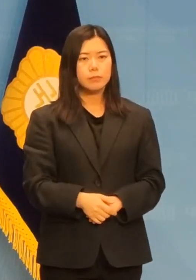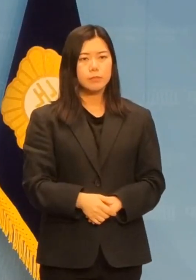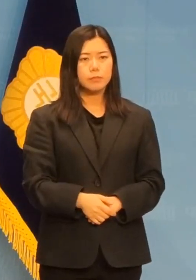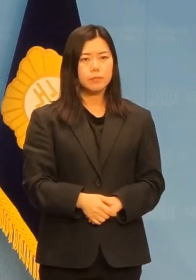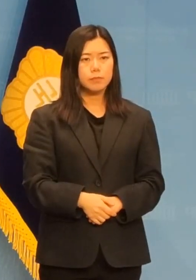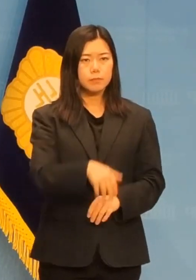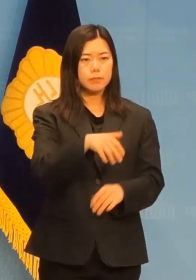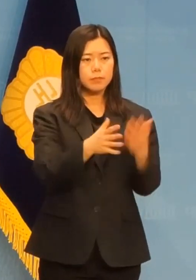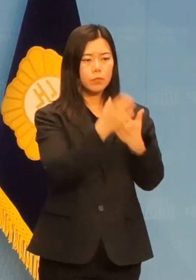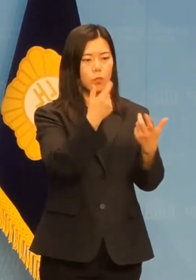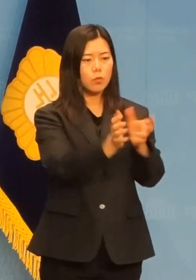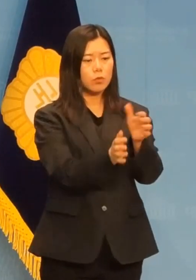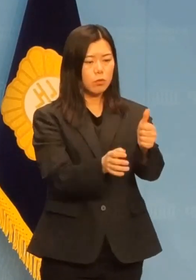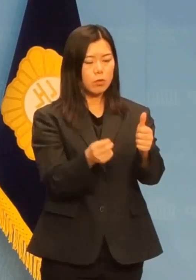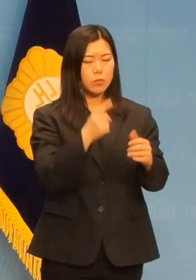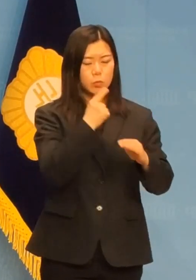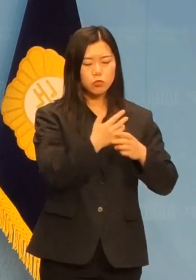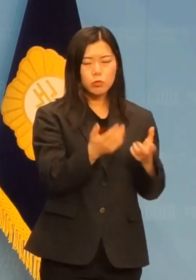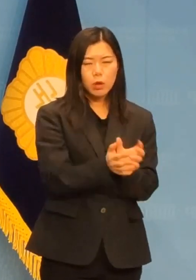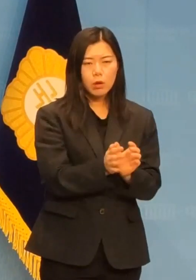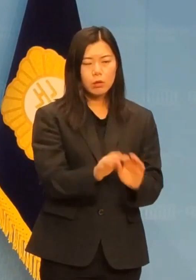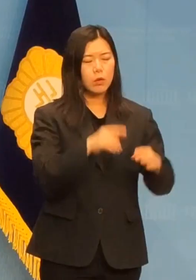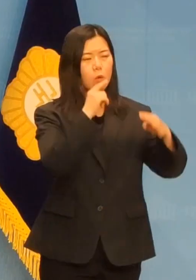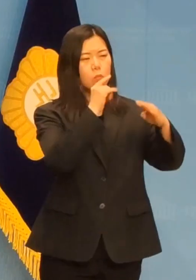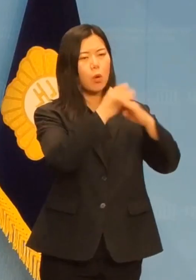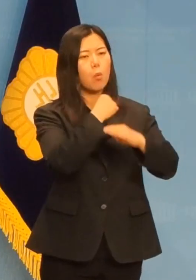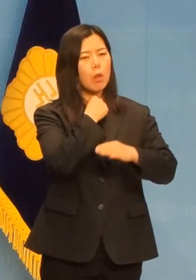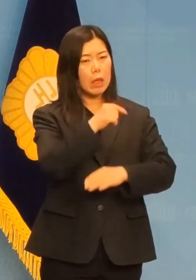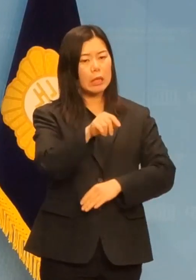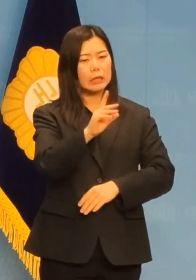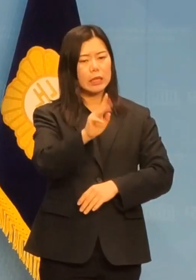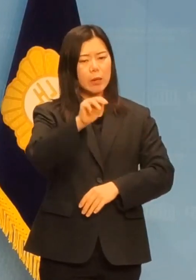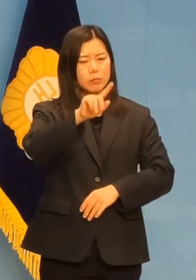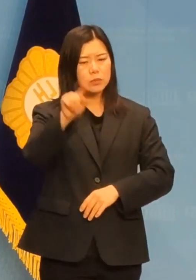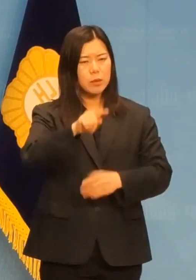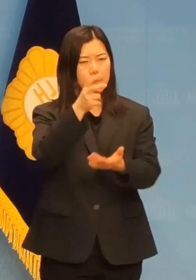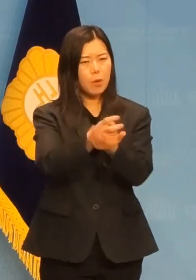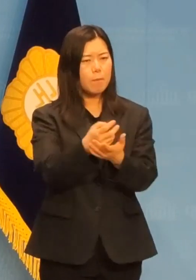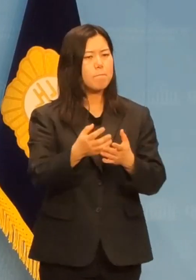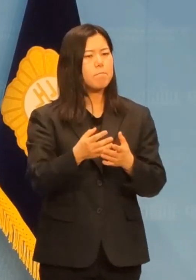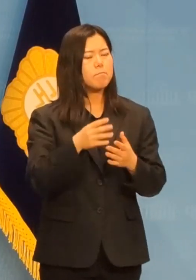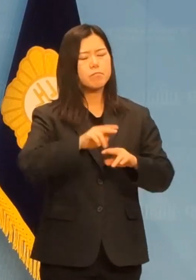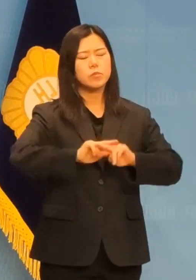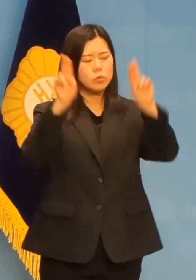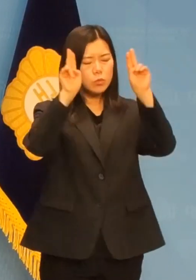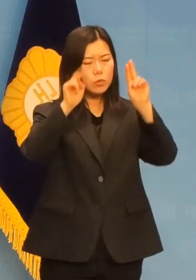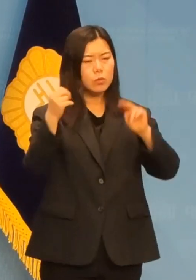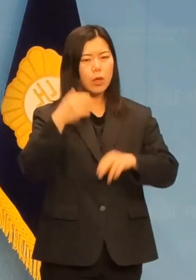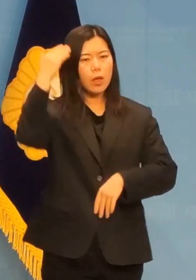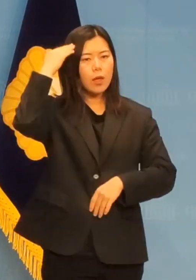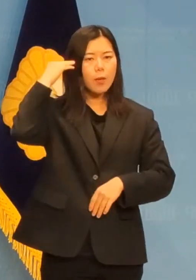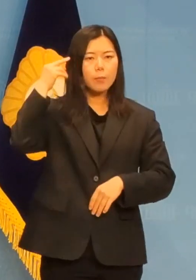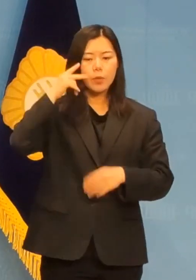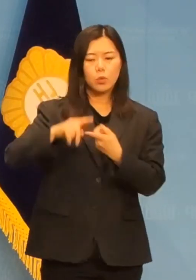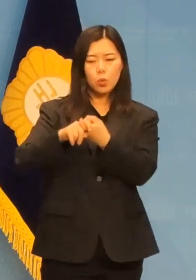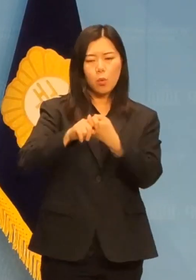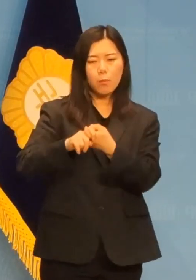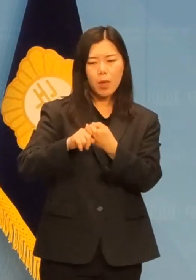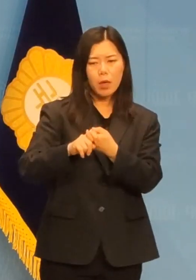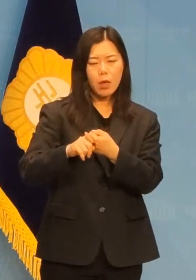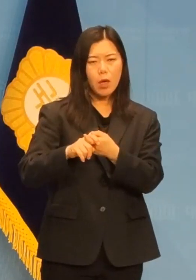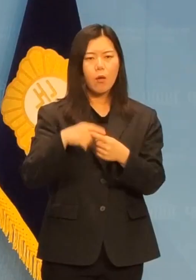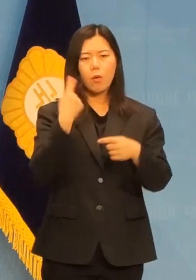정동영 장관과 민주당은 북한이 원하는 DMZ법을 즉각 폐기하고 한미동맹의 가치를